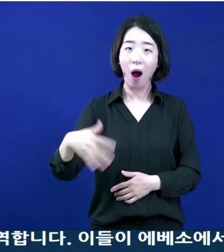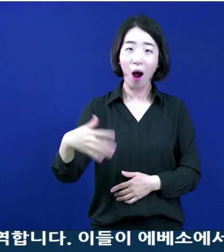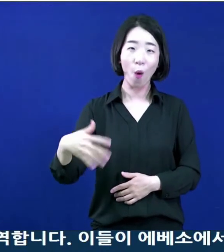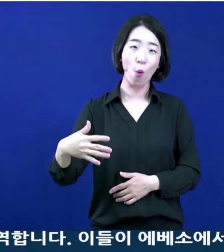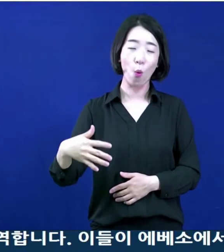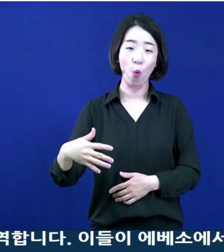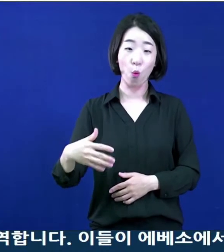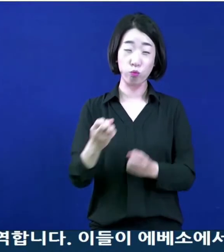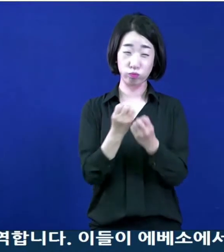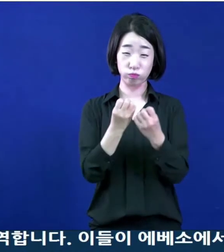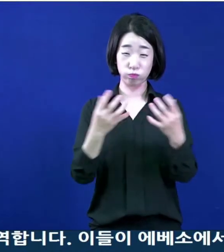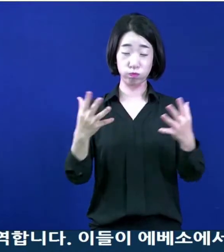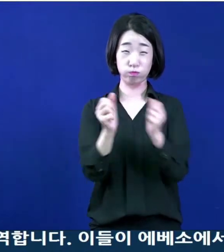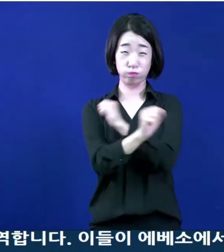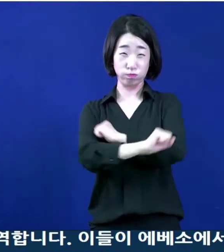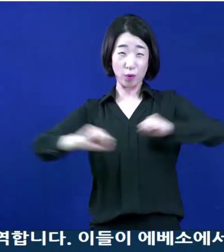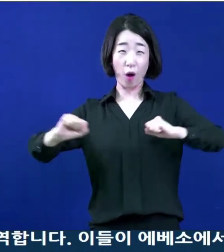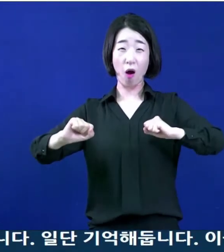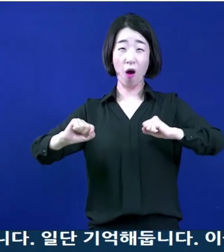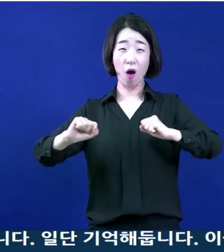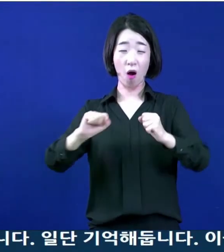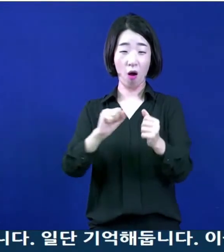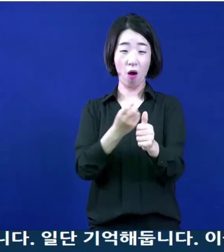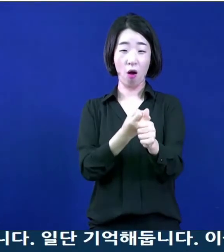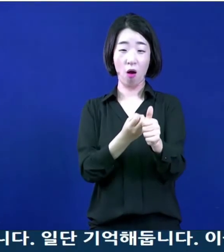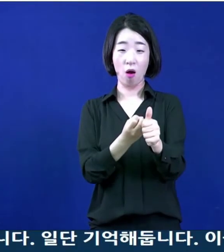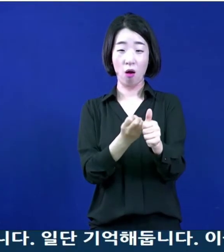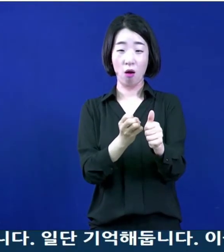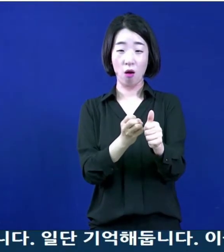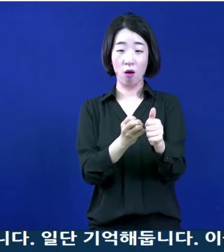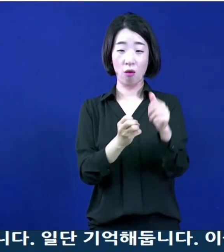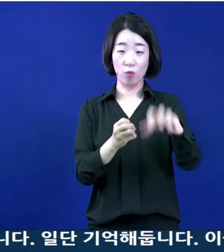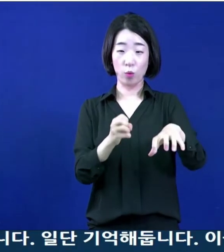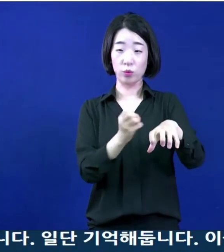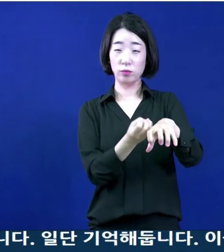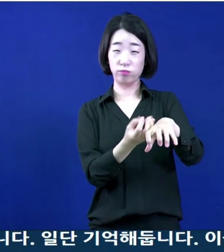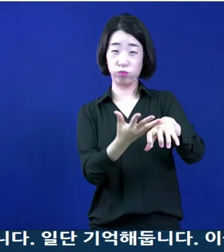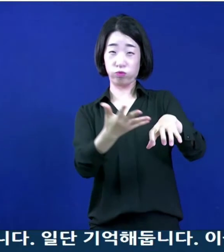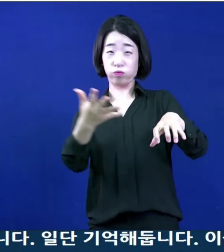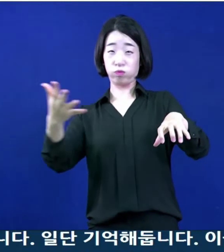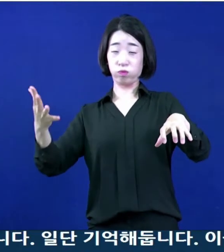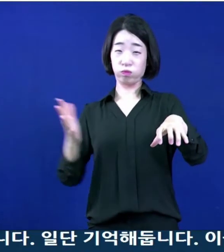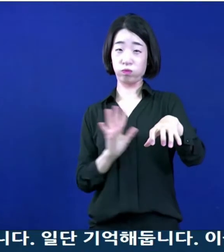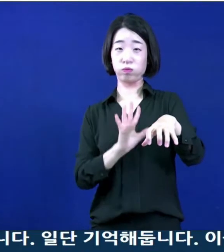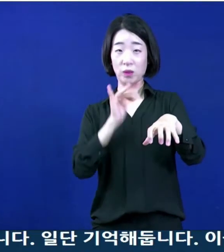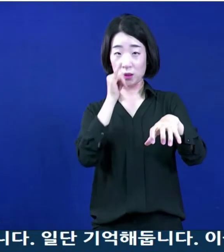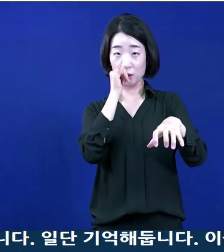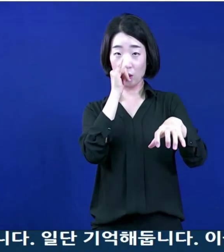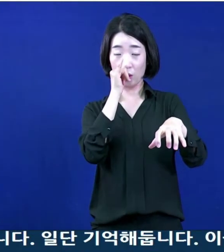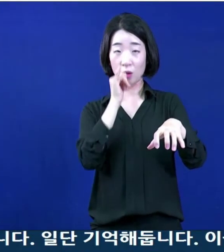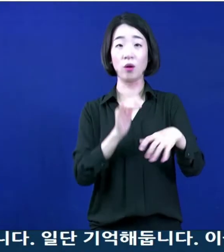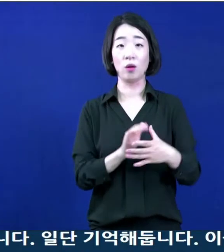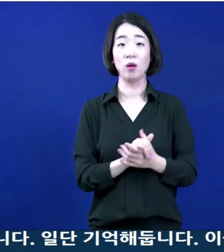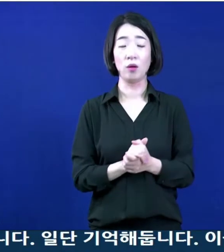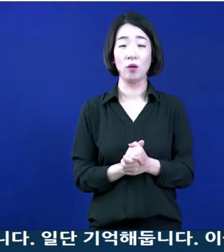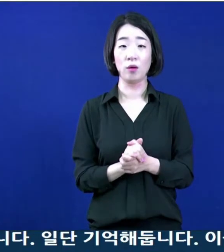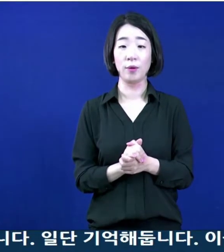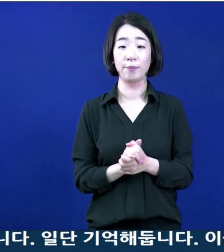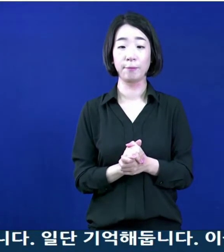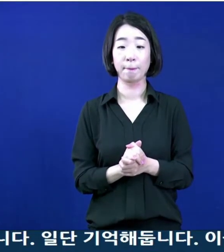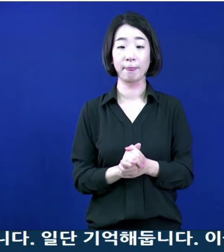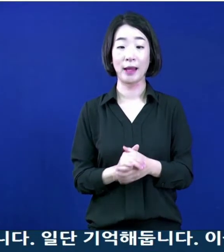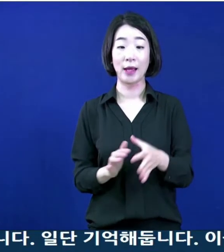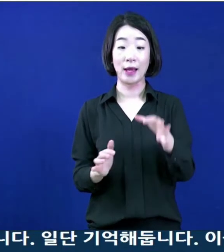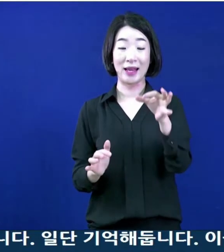굉장한 연극장입니다. 굉장한 연극장이고요. 자, 여러분 제가 실력을 좀 조금만 높여드릴게요.